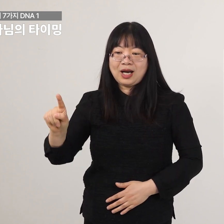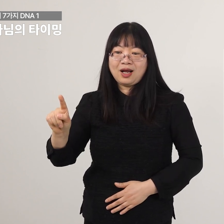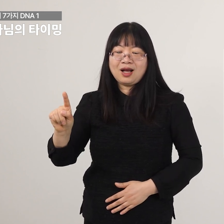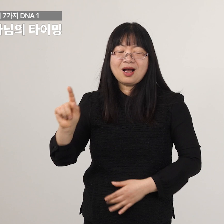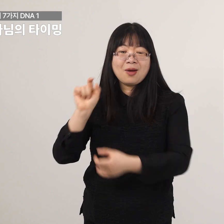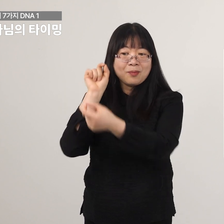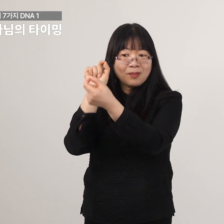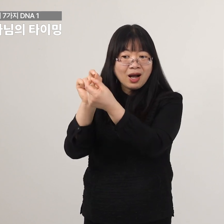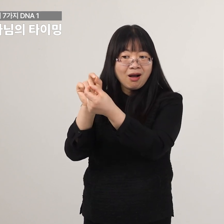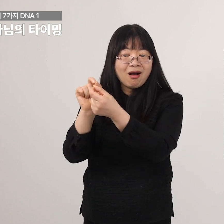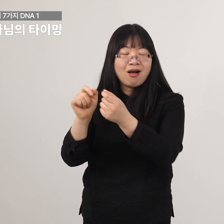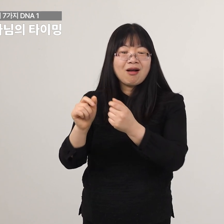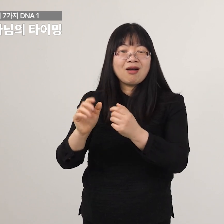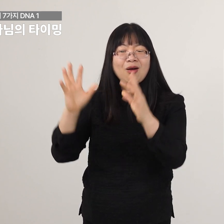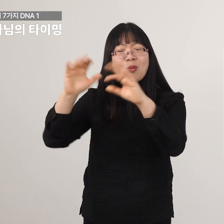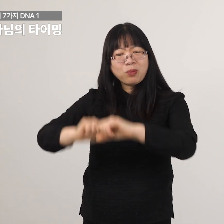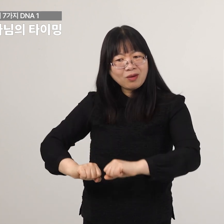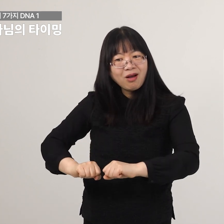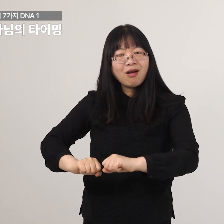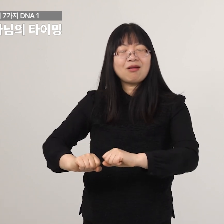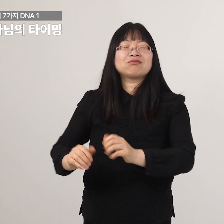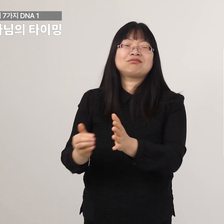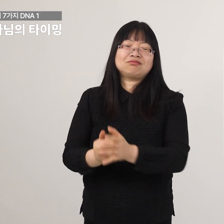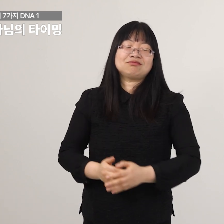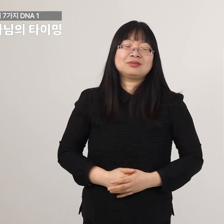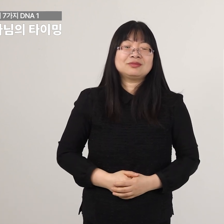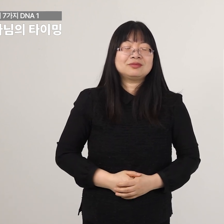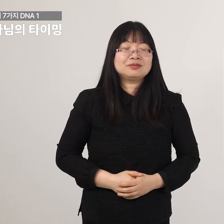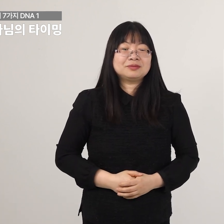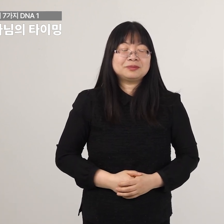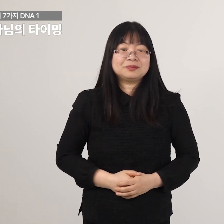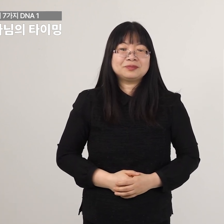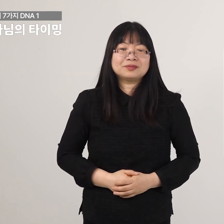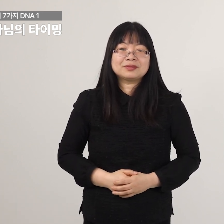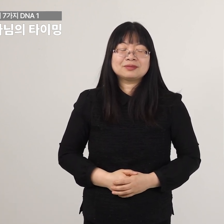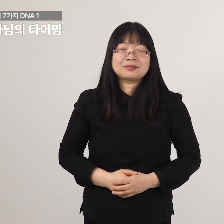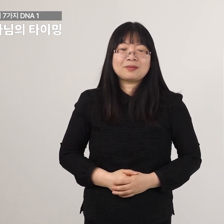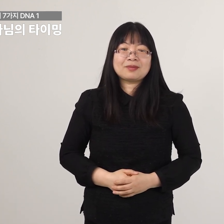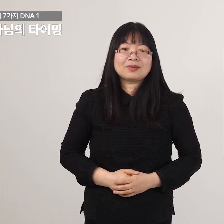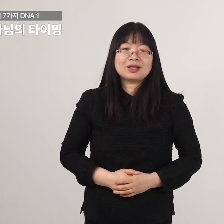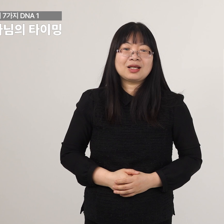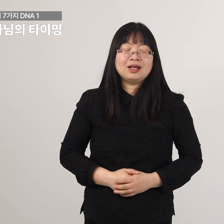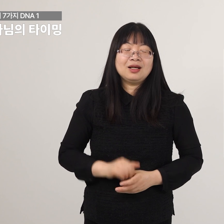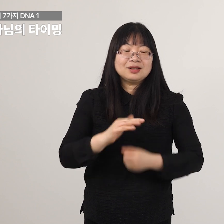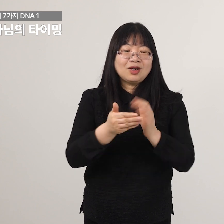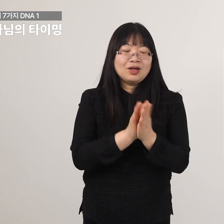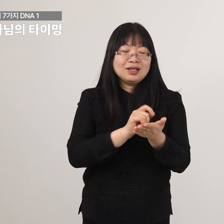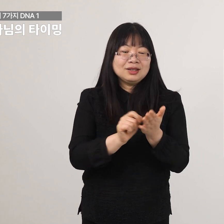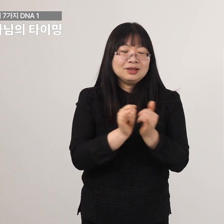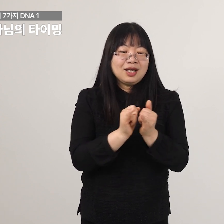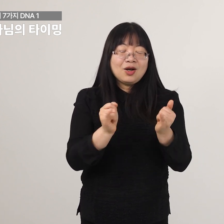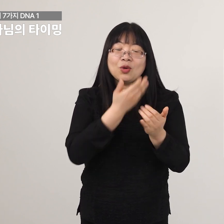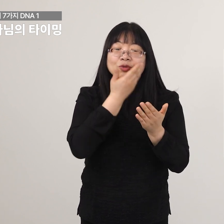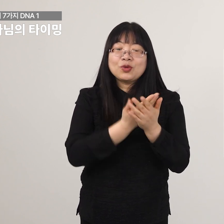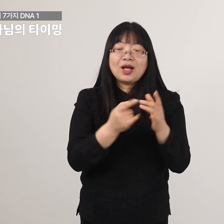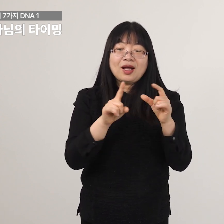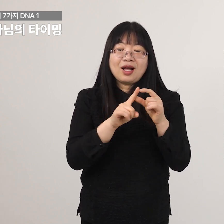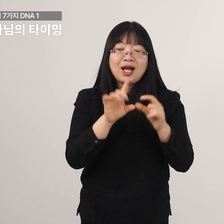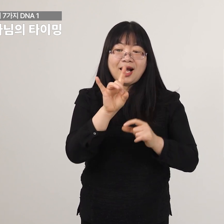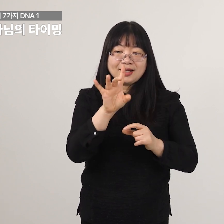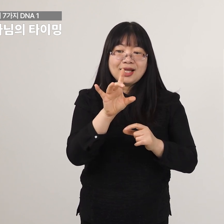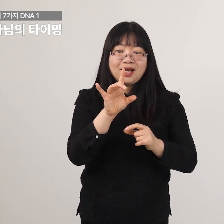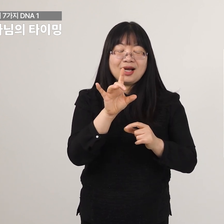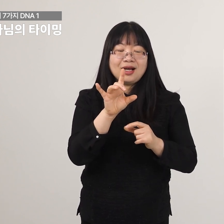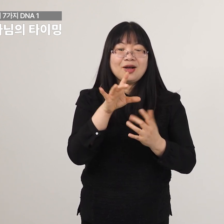머지않아 몰락을 하고 말죠. 근데 그때 성경 기자가 아주 중요한 단어 하나를